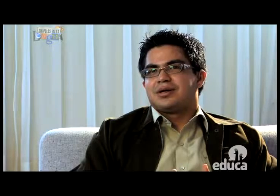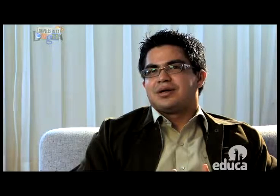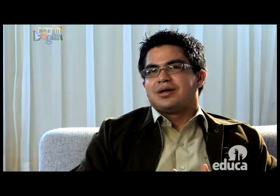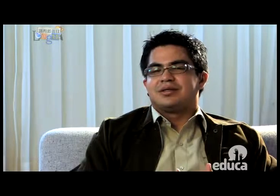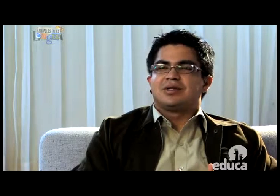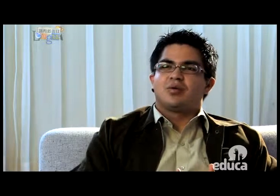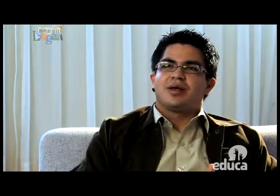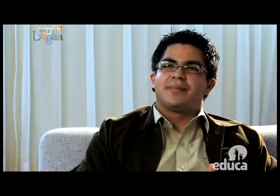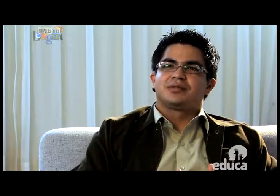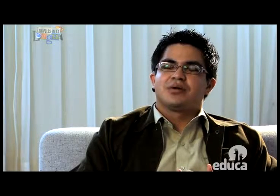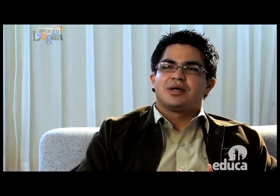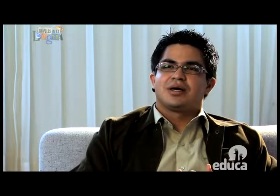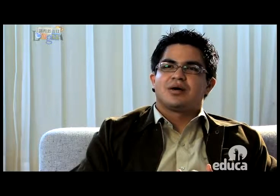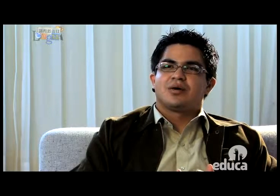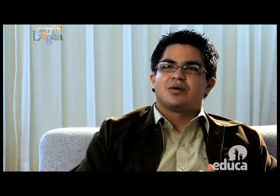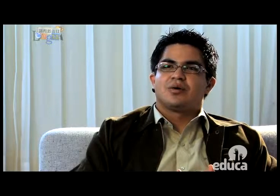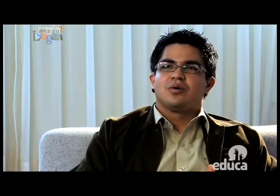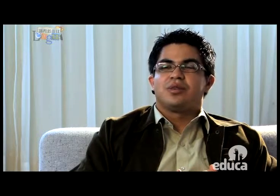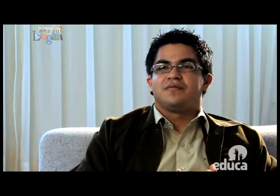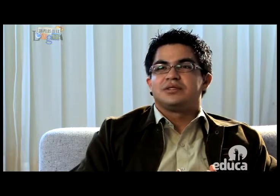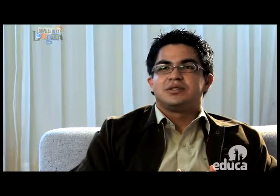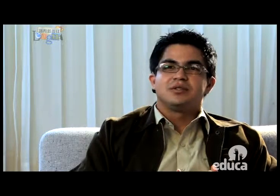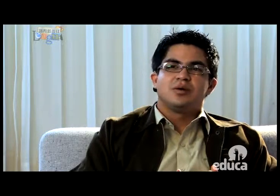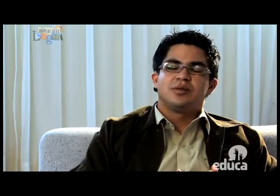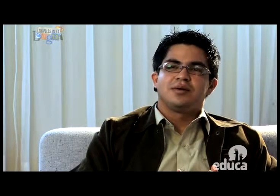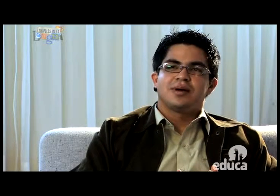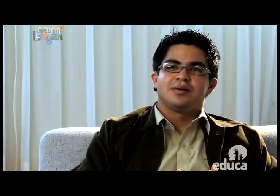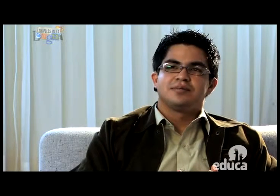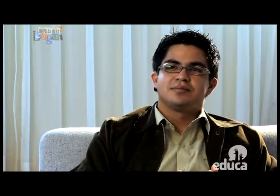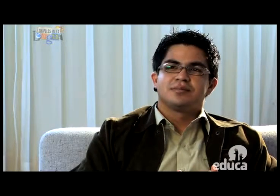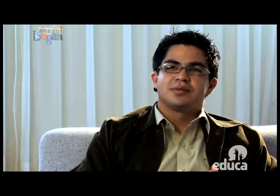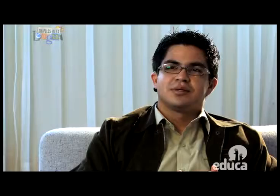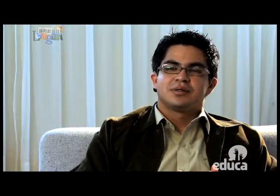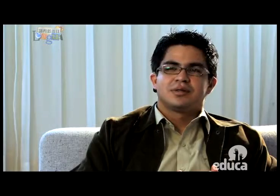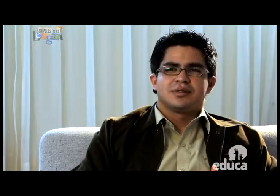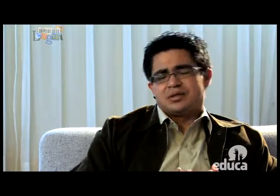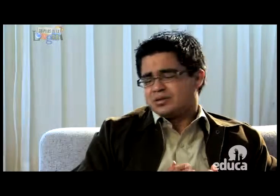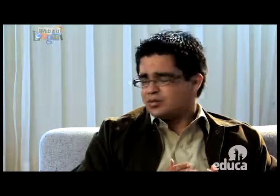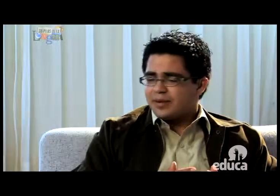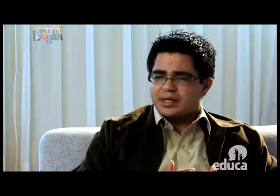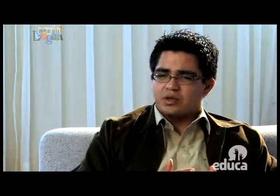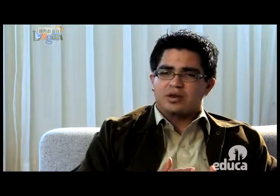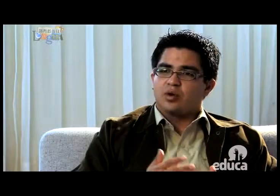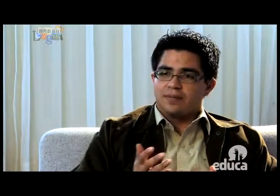que tener una persona con deficiencia auditiva es una persona normal.